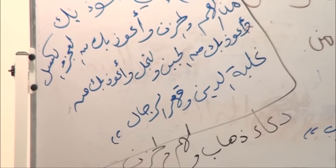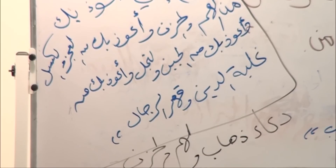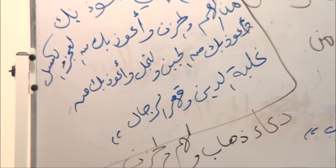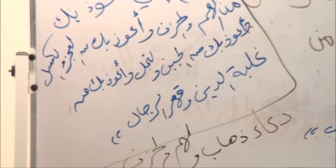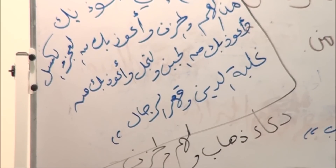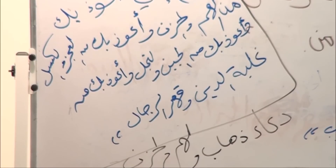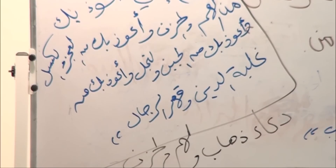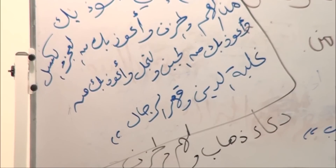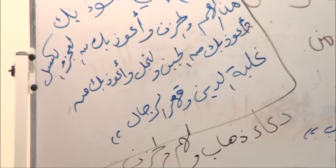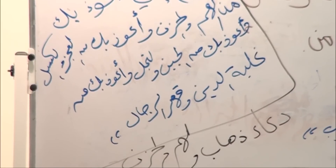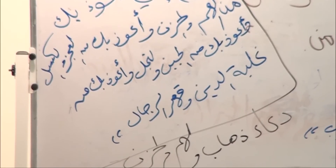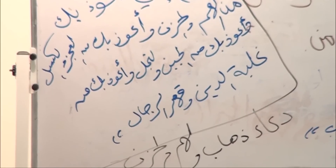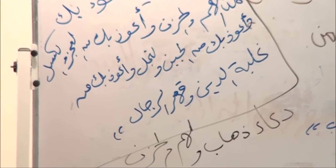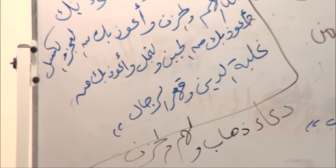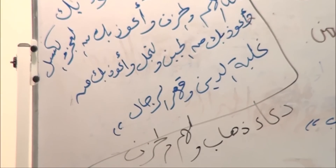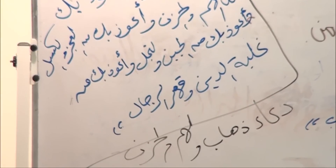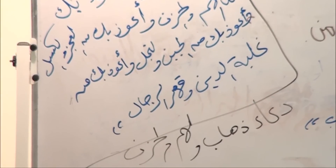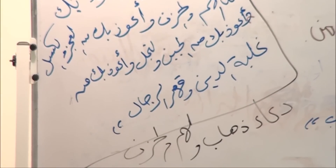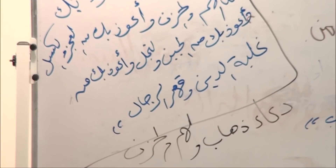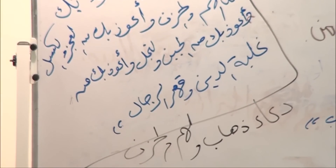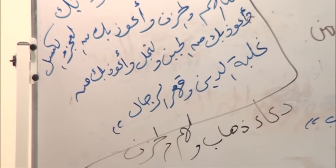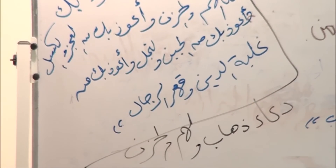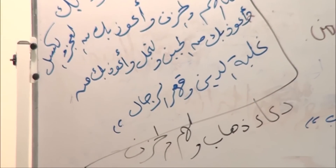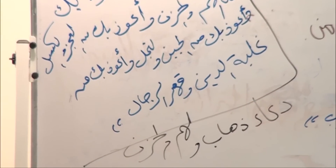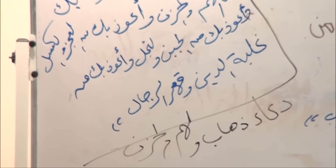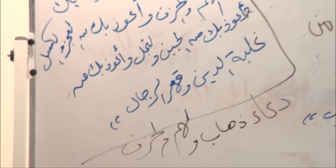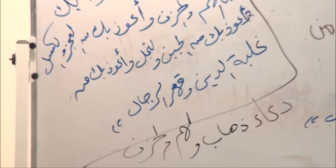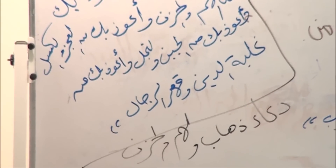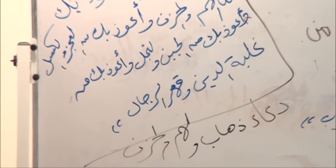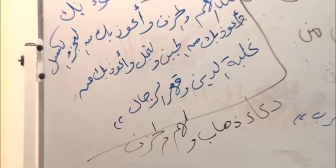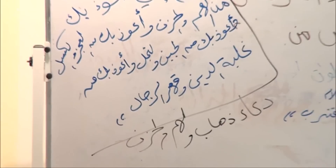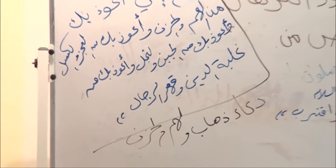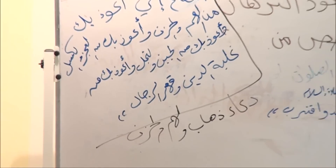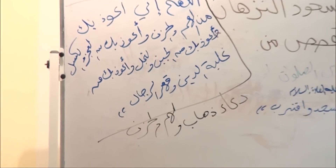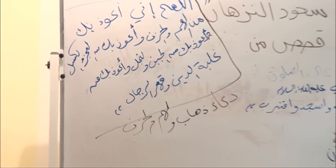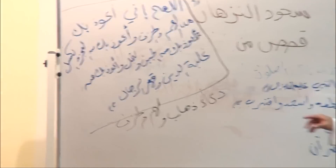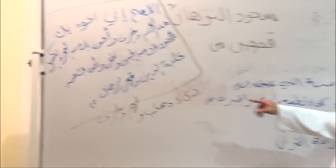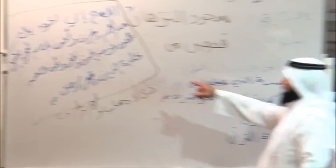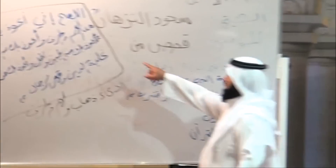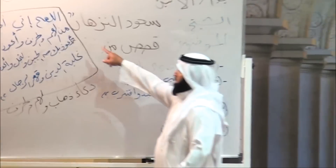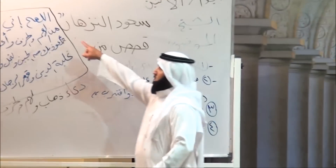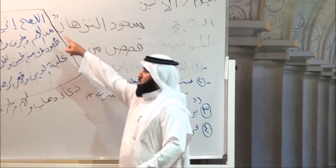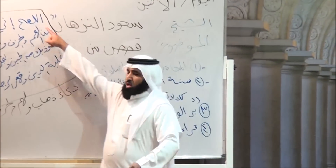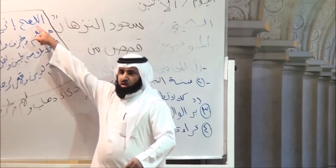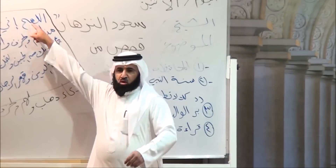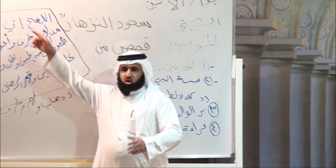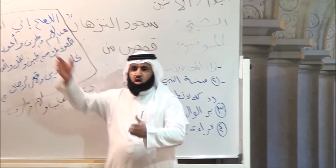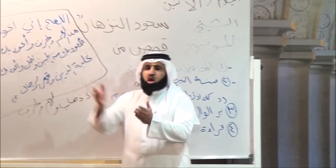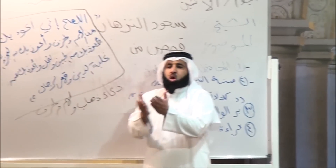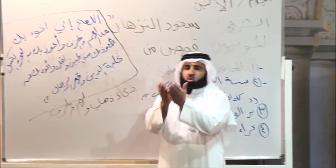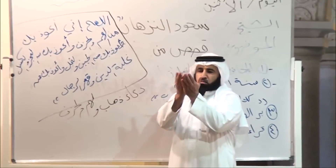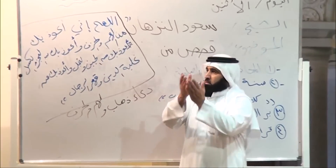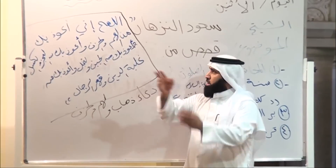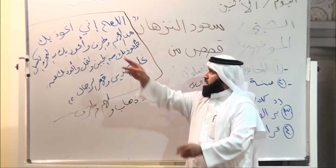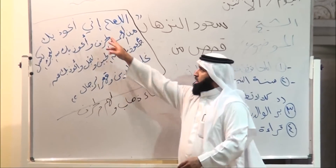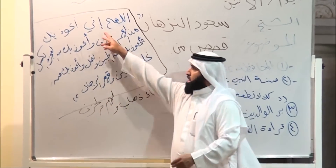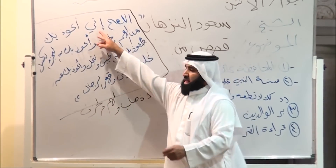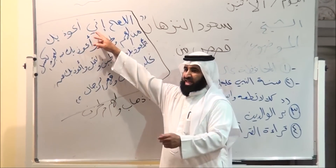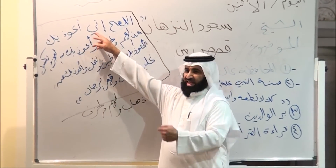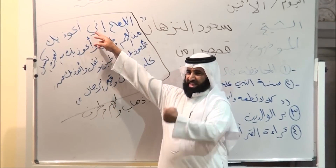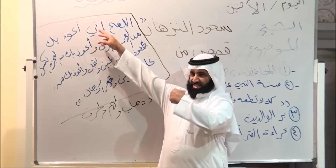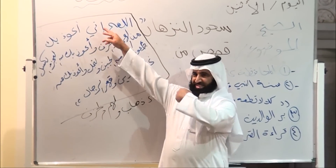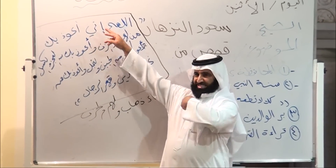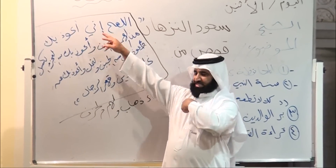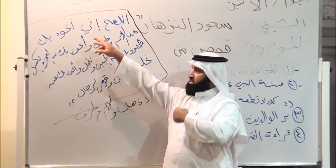هذا الحديث صحيح في صحيح البخاري. اللهم إني أعوذ من الهم والحزن والعجز والكسل والجبن